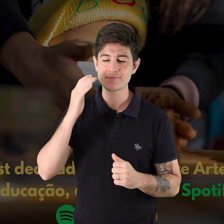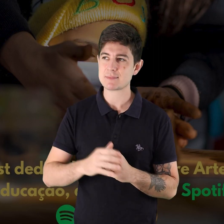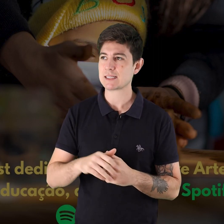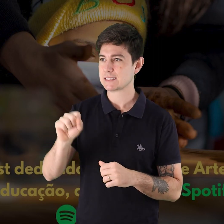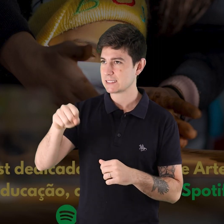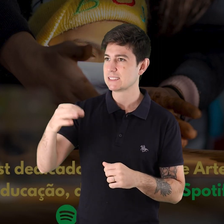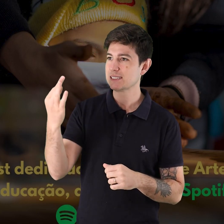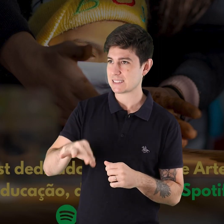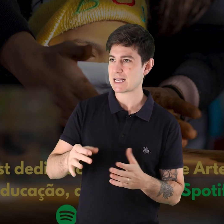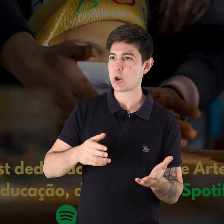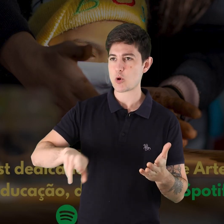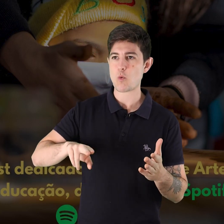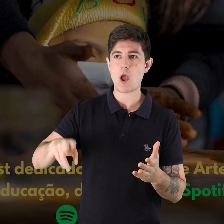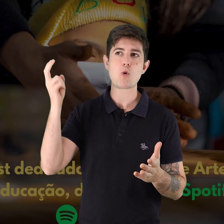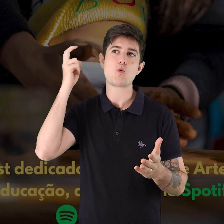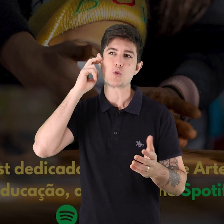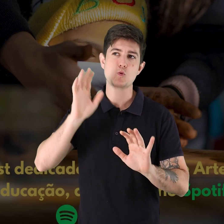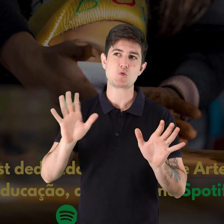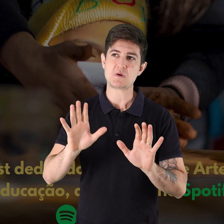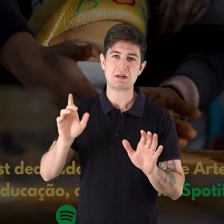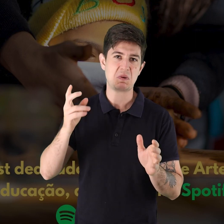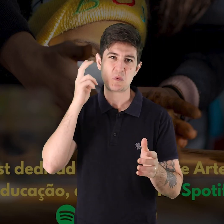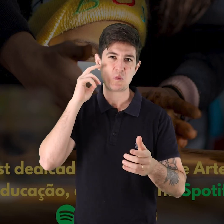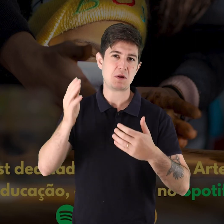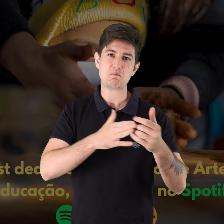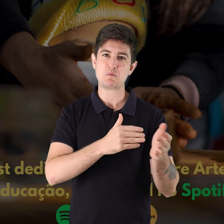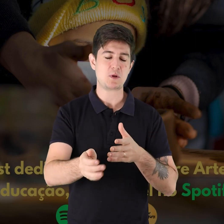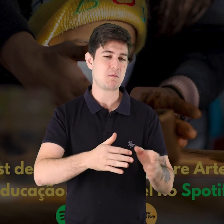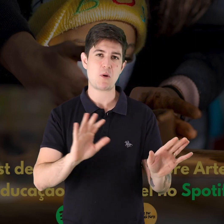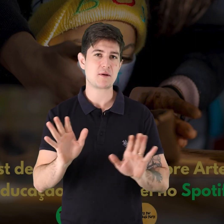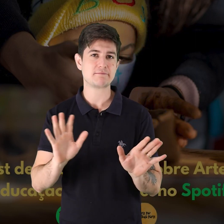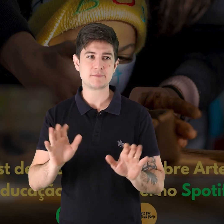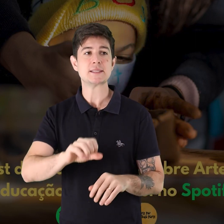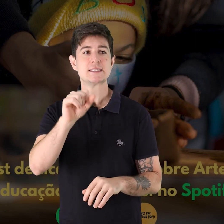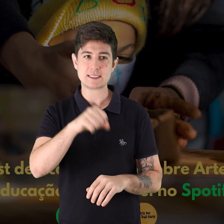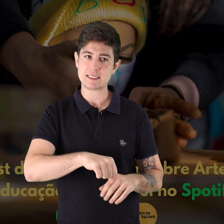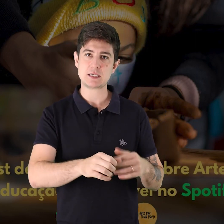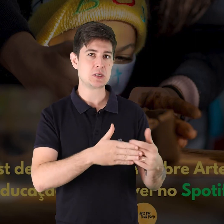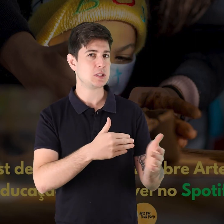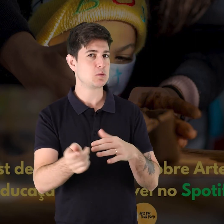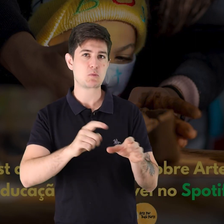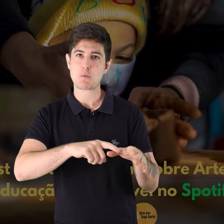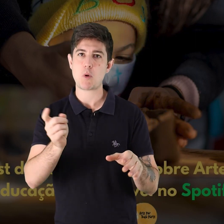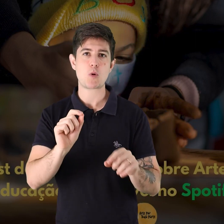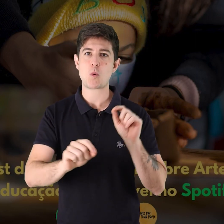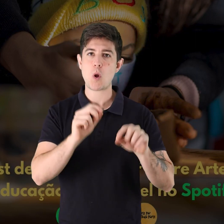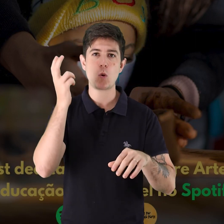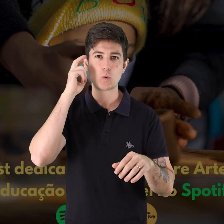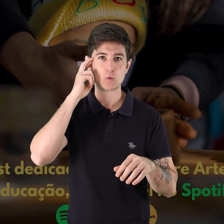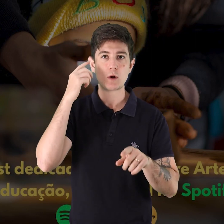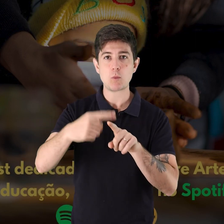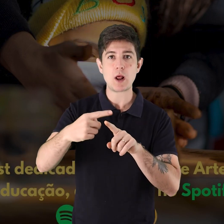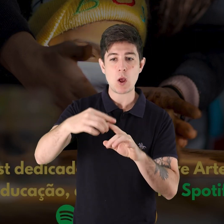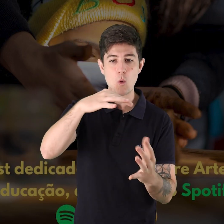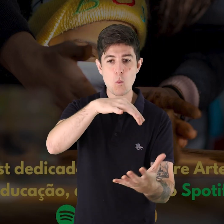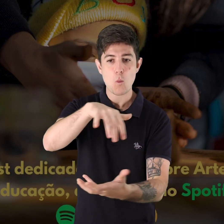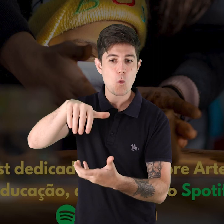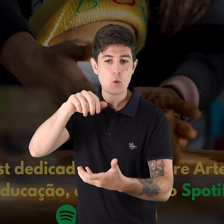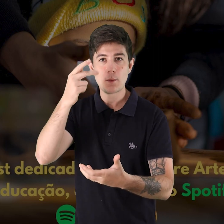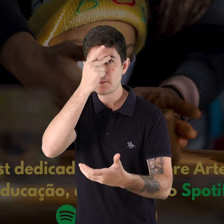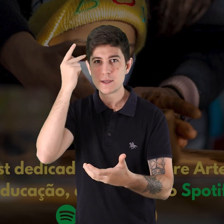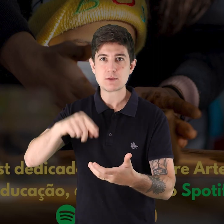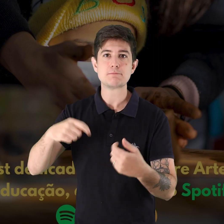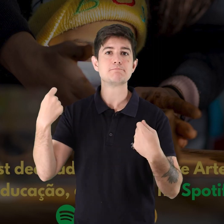dúvida. E você acha que não é uma coisa cultural? Não, independente da cultura, da classe social. Independente, é uma coisa